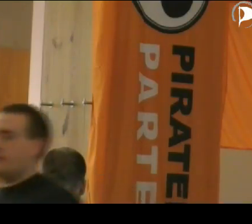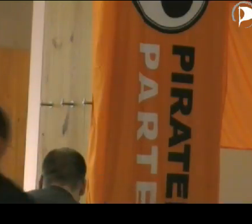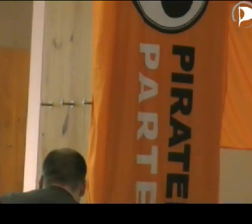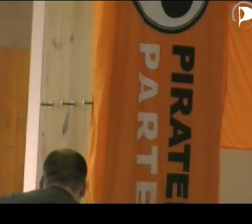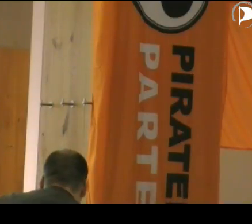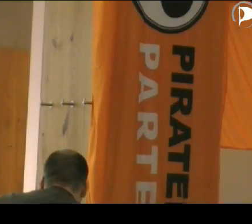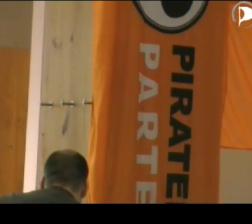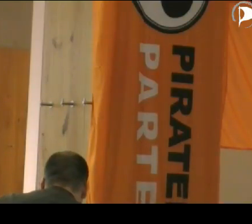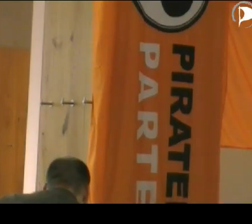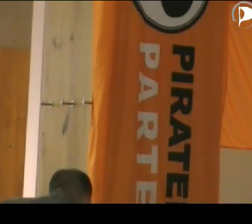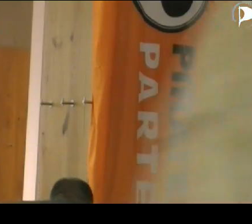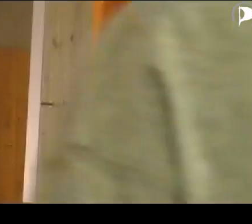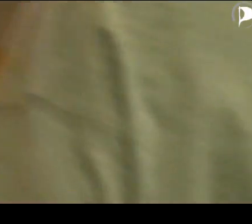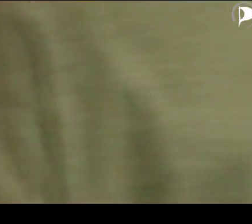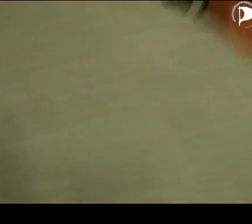runde